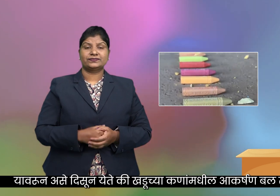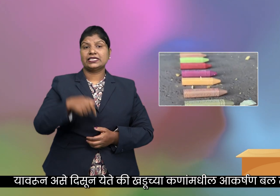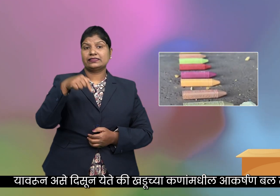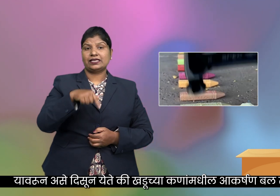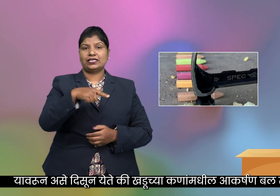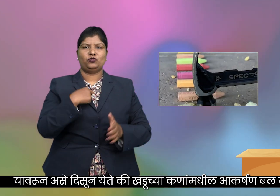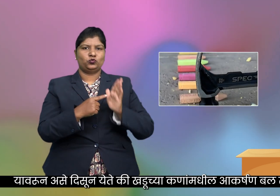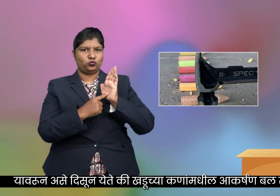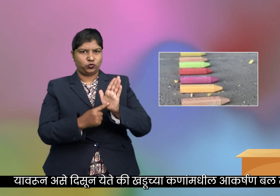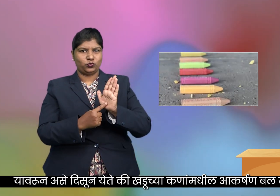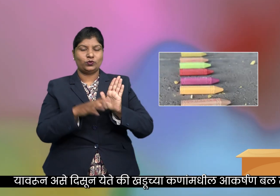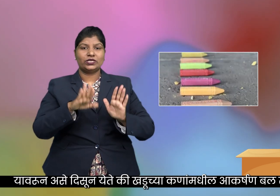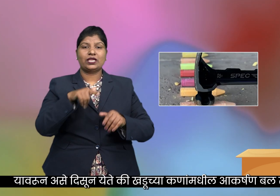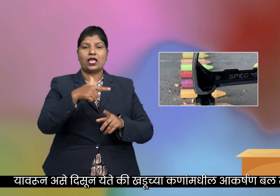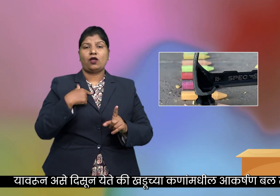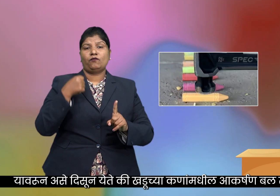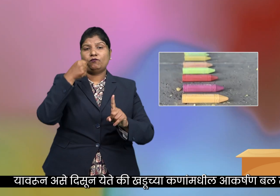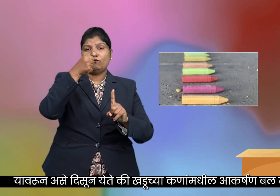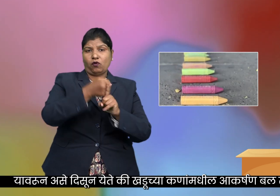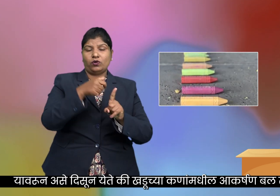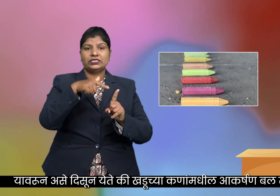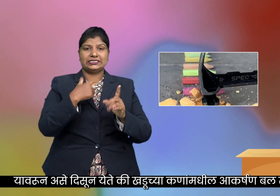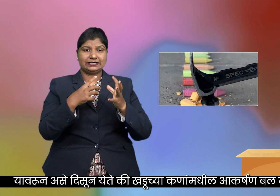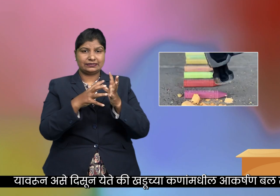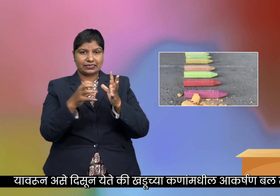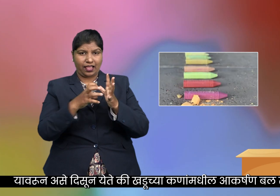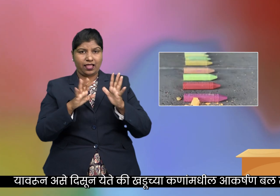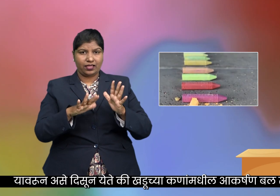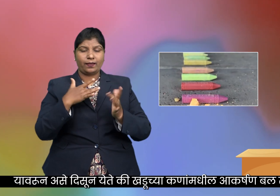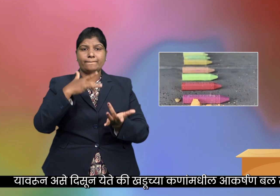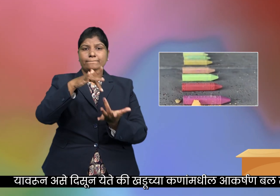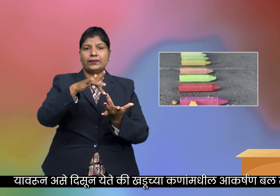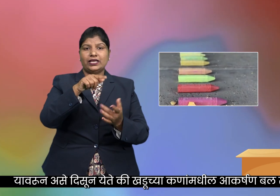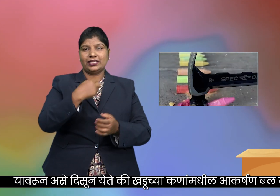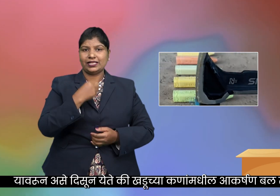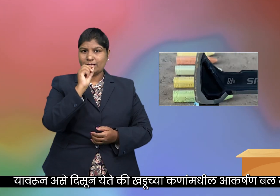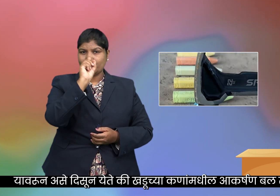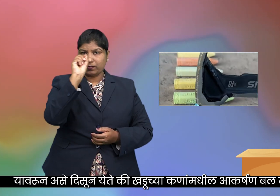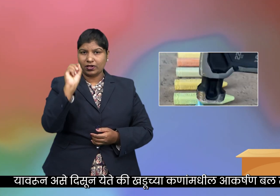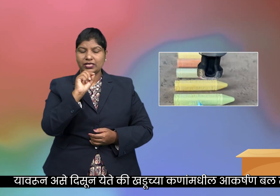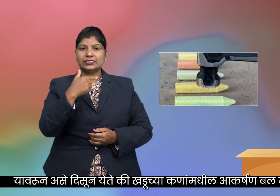यावरून असे दिसून येते की खडूच्या कणांमधील आकर्षण बल खूपच कमकुवत आहे.